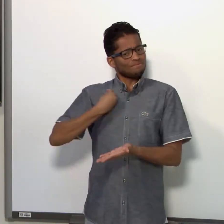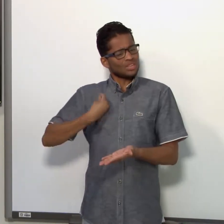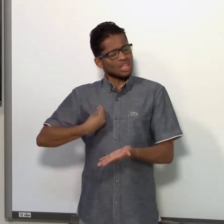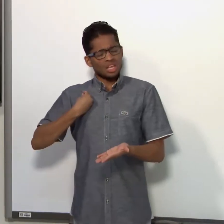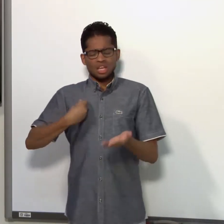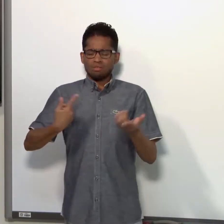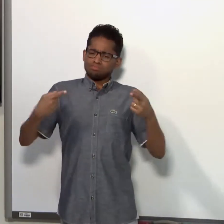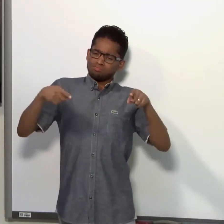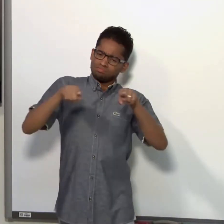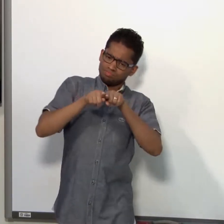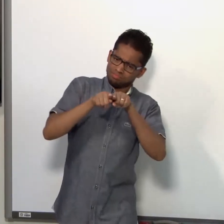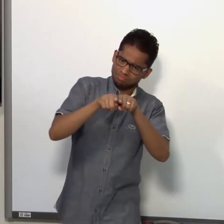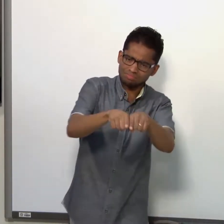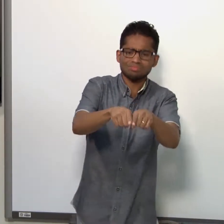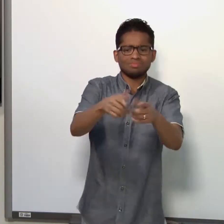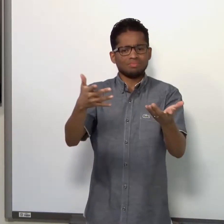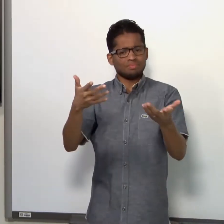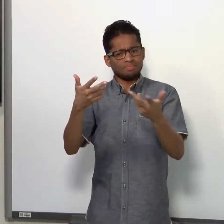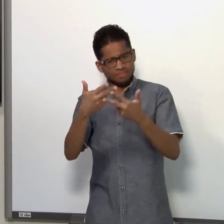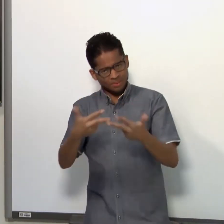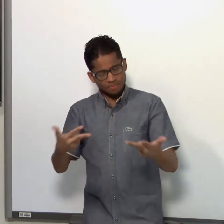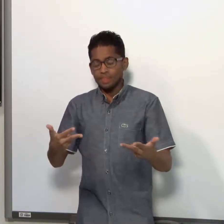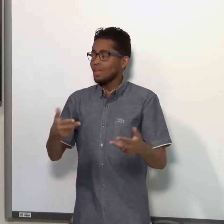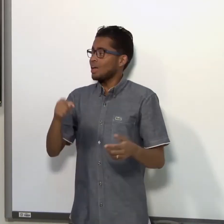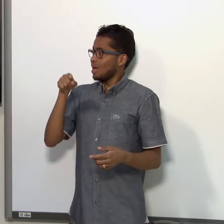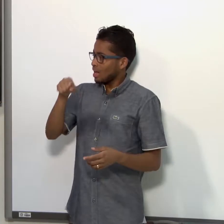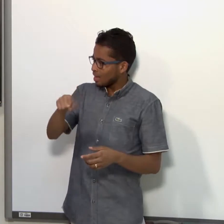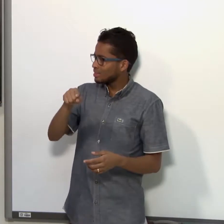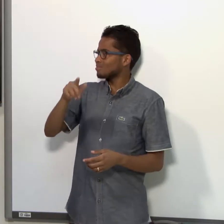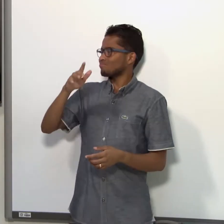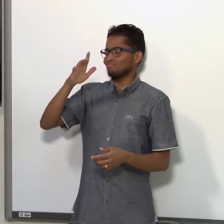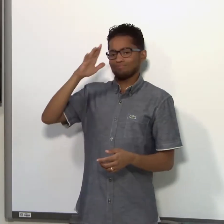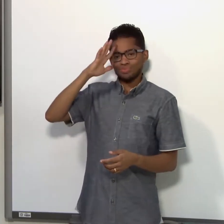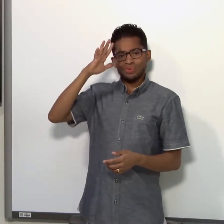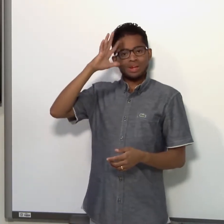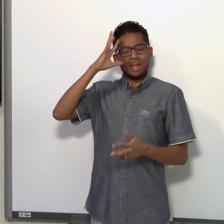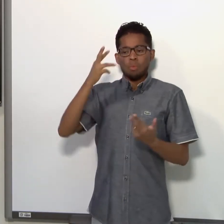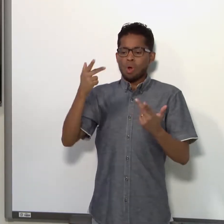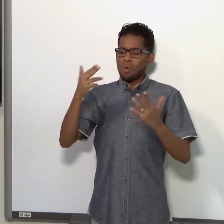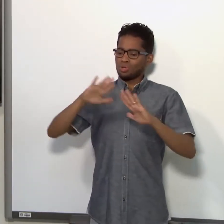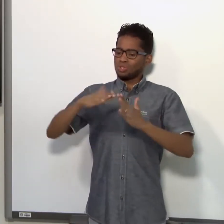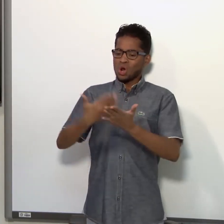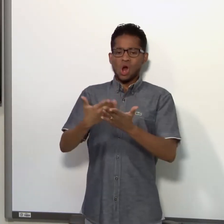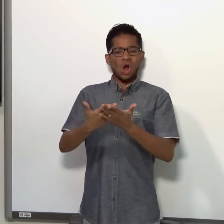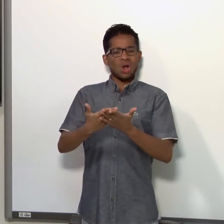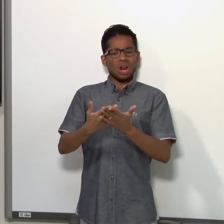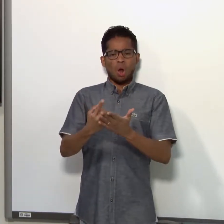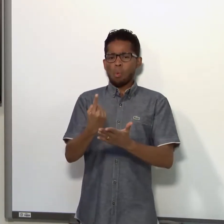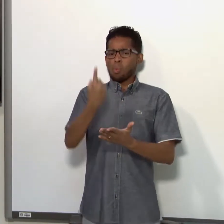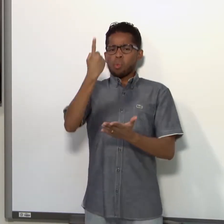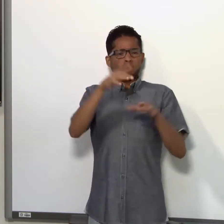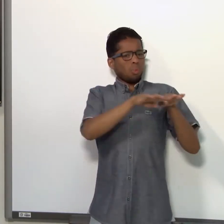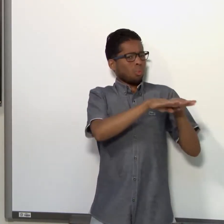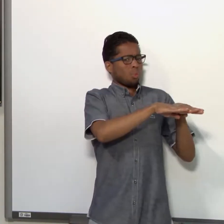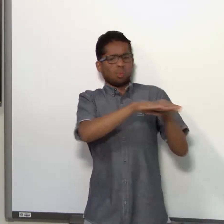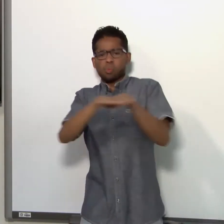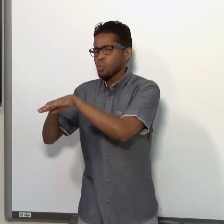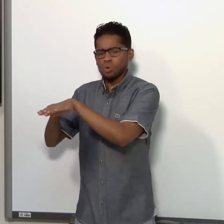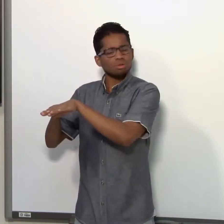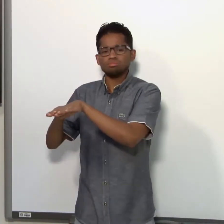diferentes culturas. Nessa teoria, a escola, ela não deve levar em conta somente uma cultura.